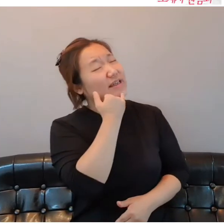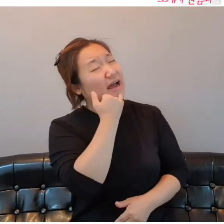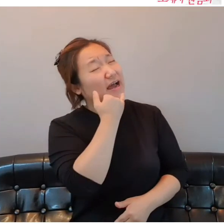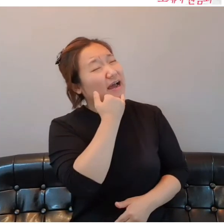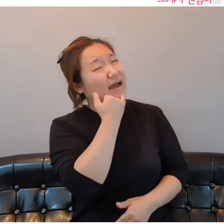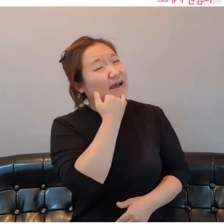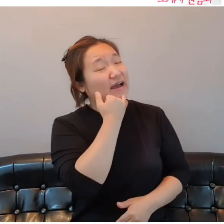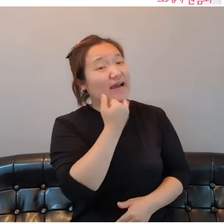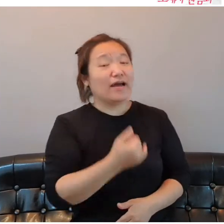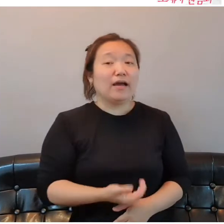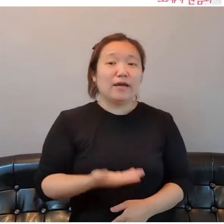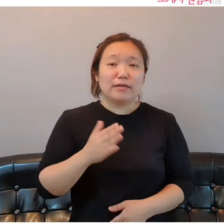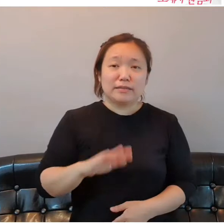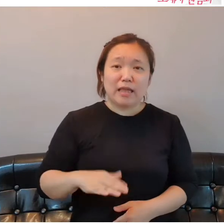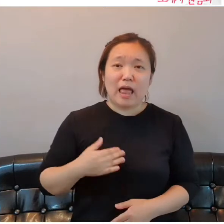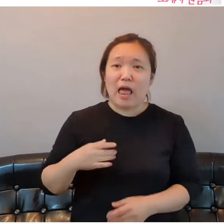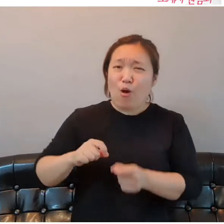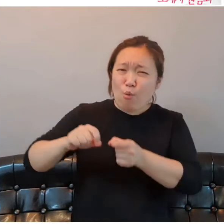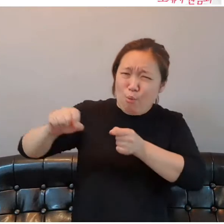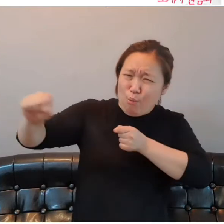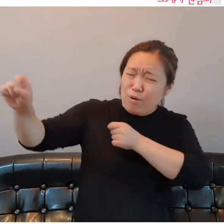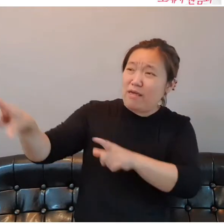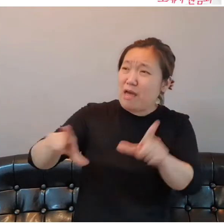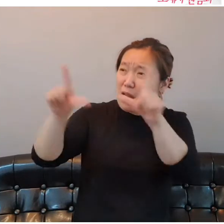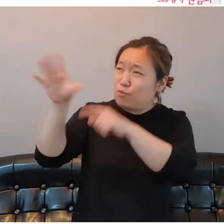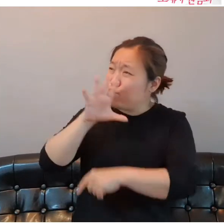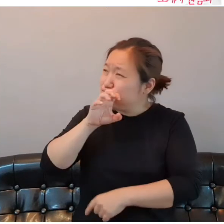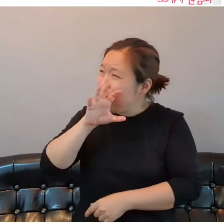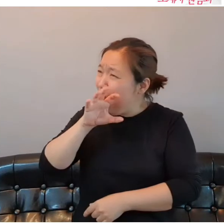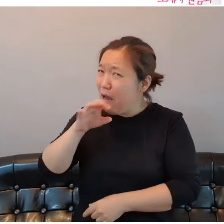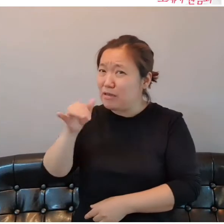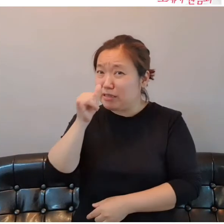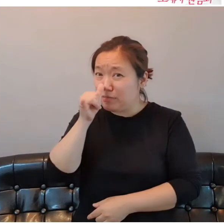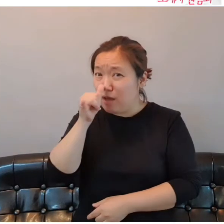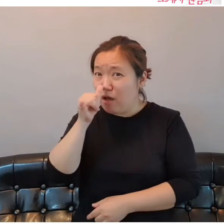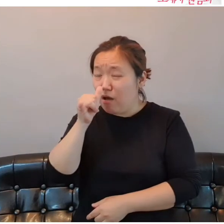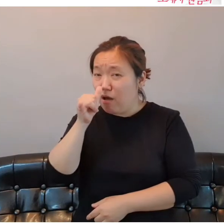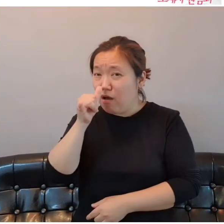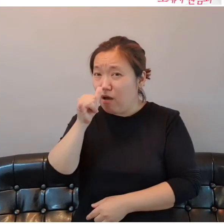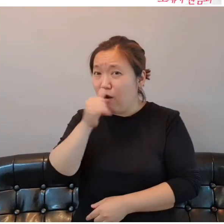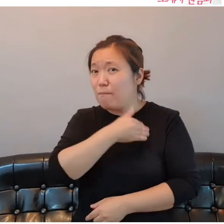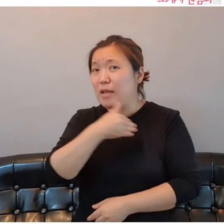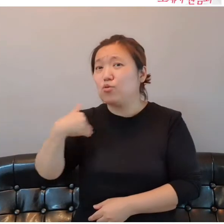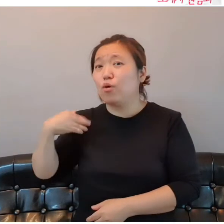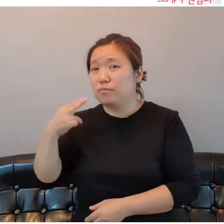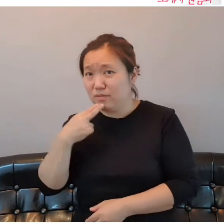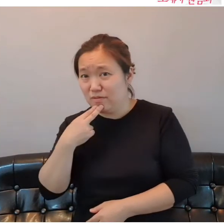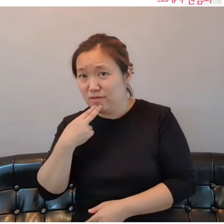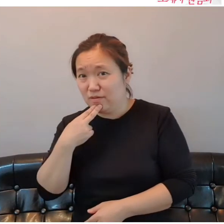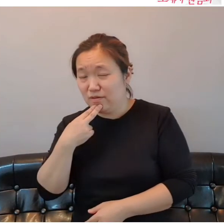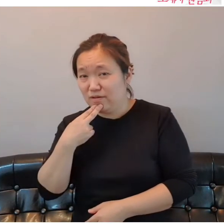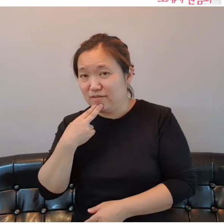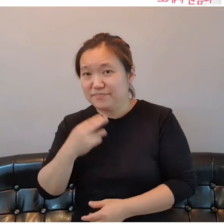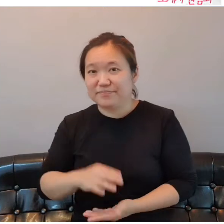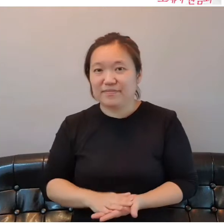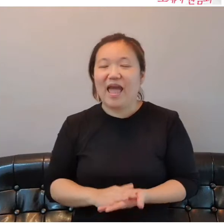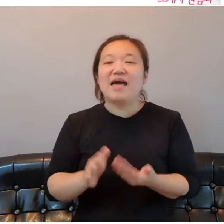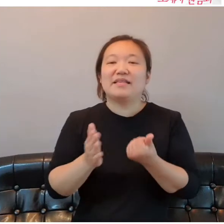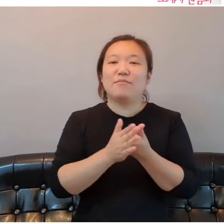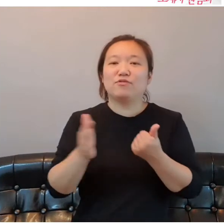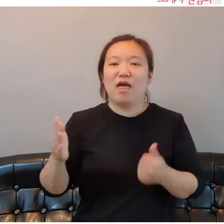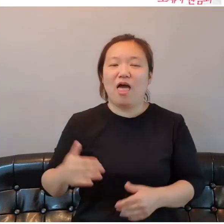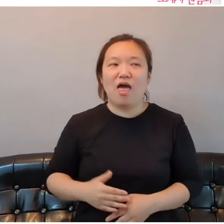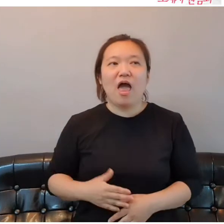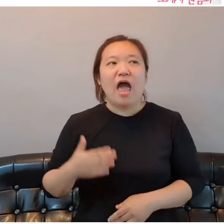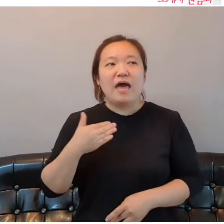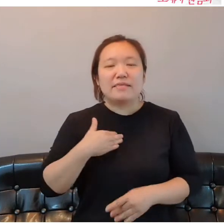못 사나 하면 자족 능력이 없는 것이에요. 소유와 자족은 달라요. 아무리